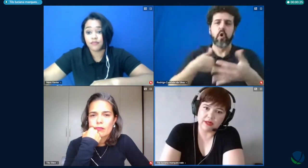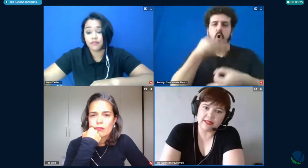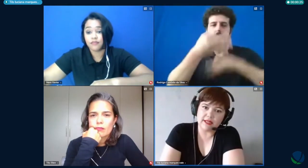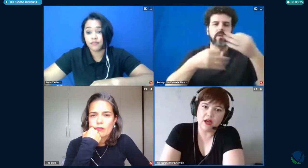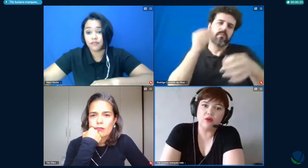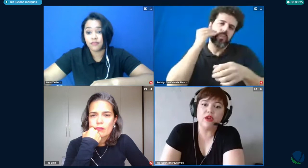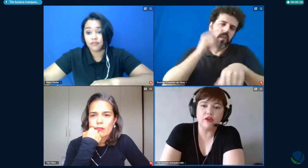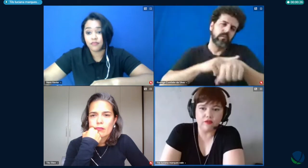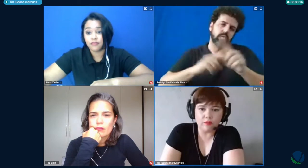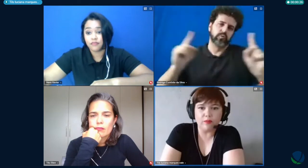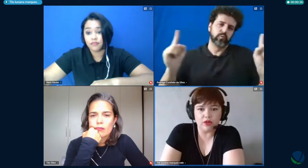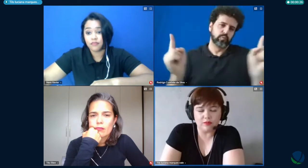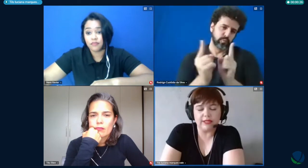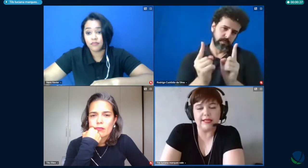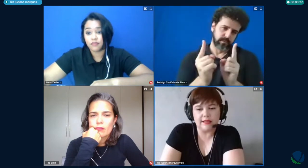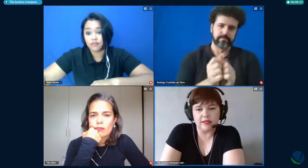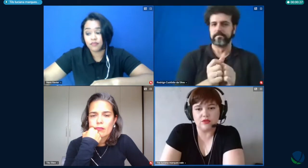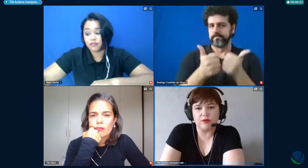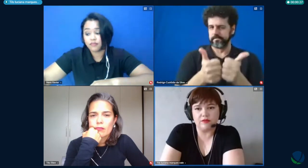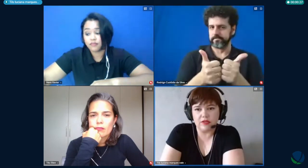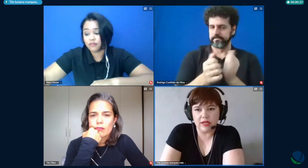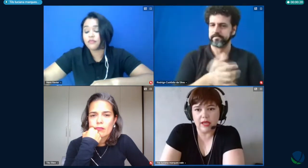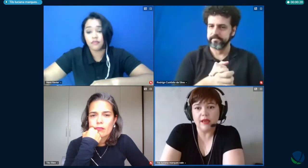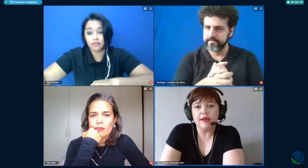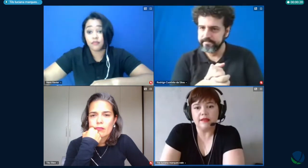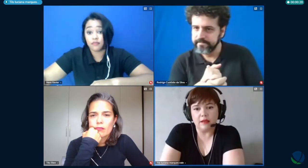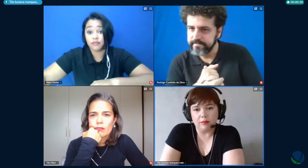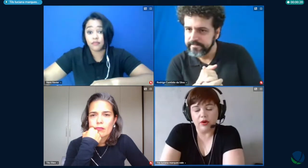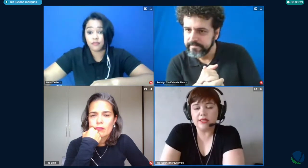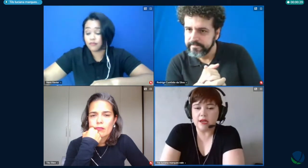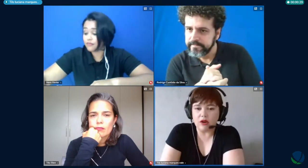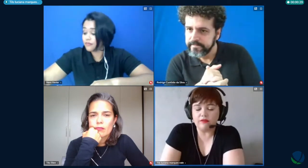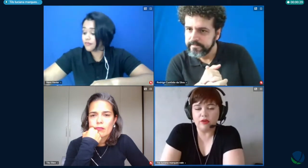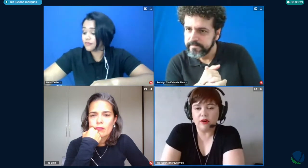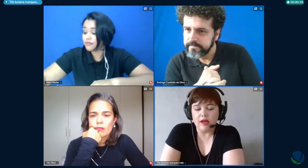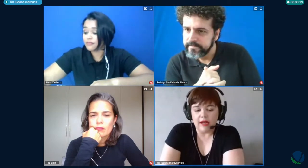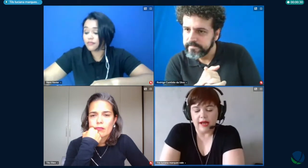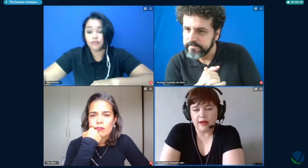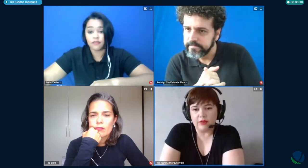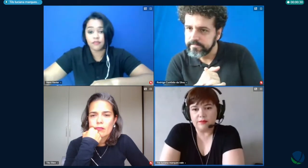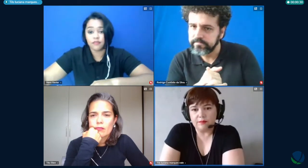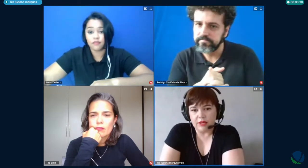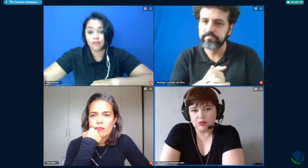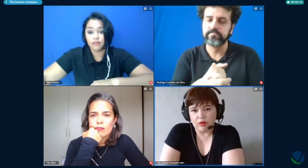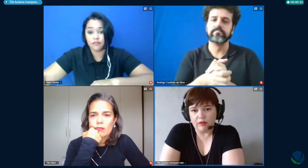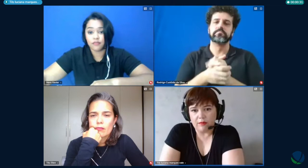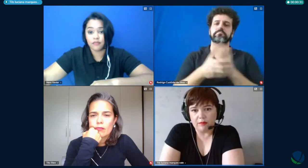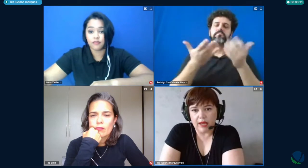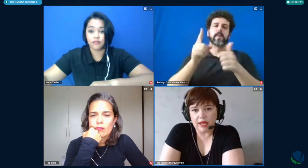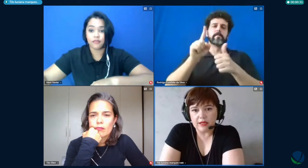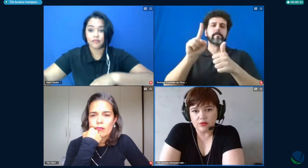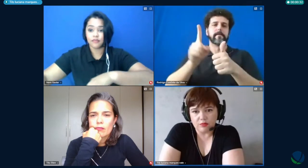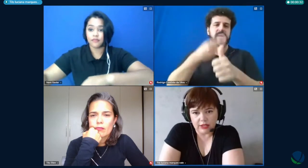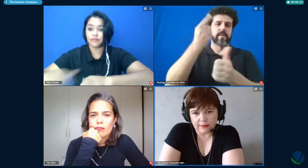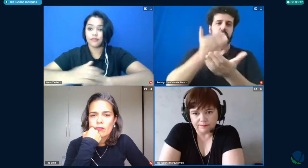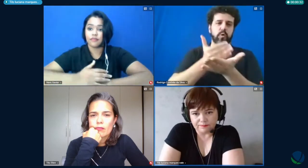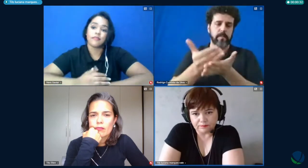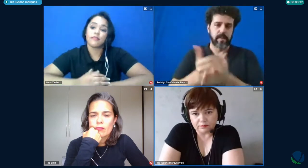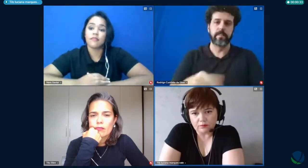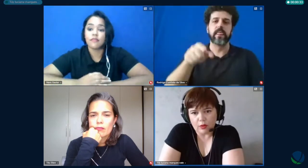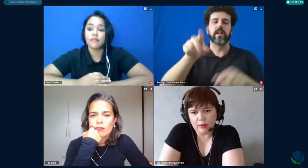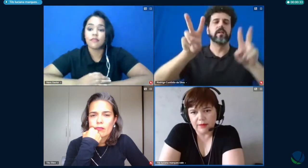de ampliação, posso mandar esse texto para você depois, e agora eu vou arguir mesmo de uma forma bem